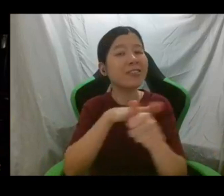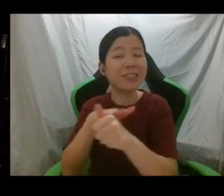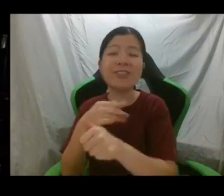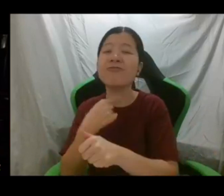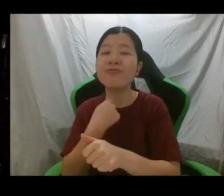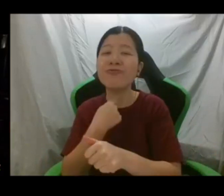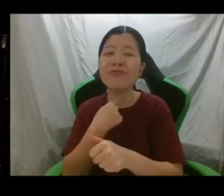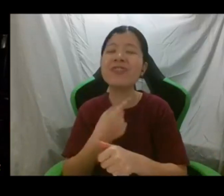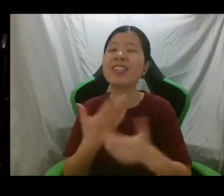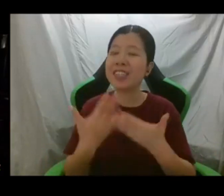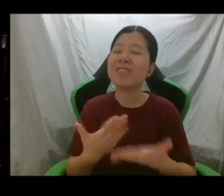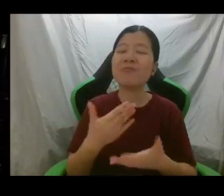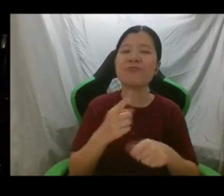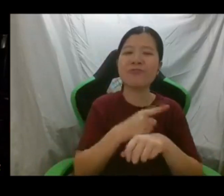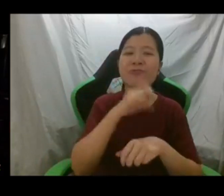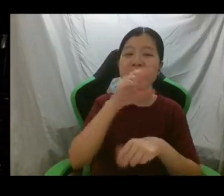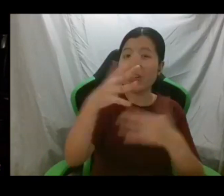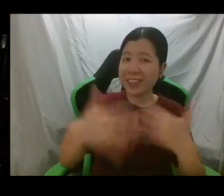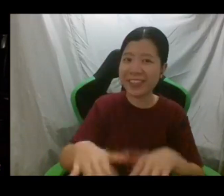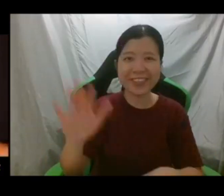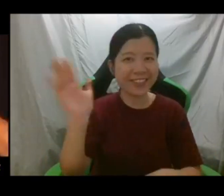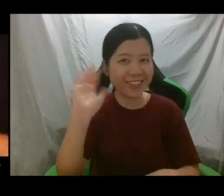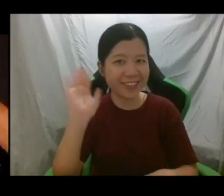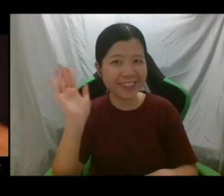住咁多先啦，拜拜。